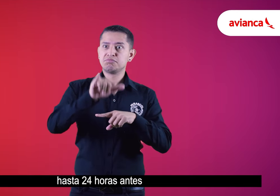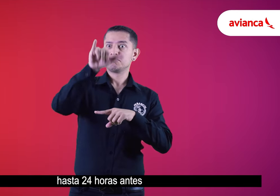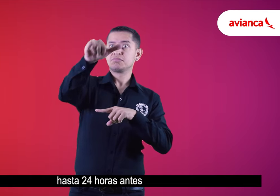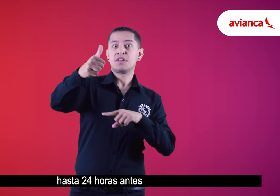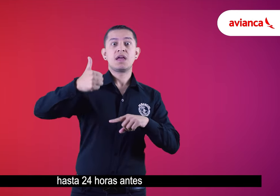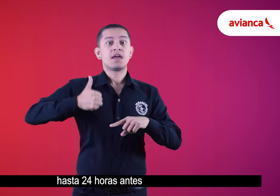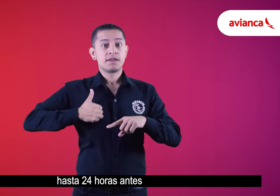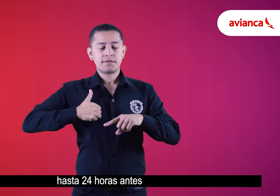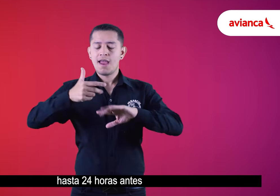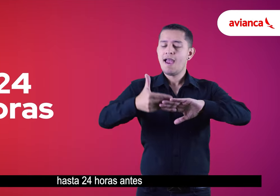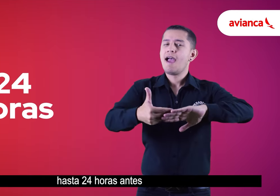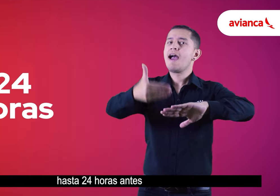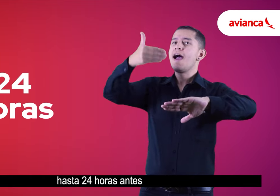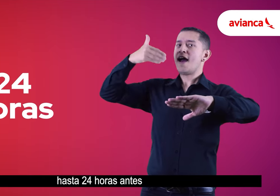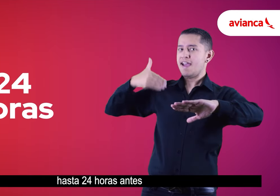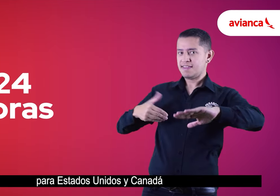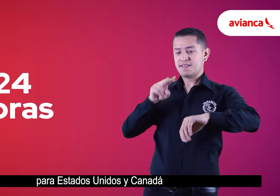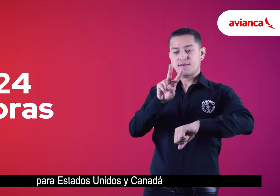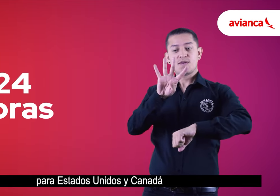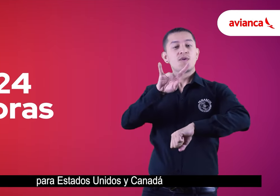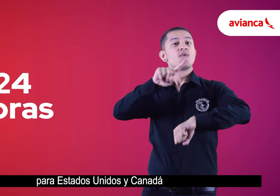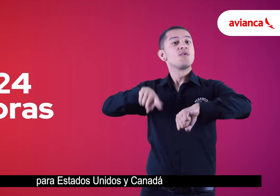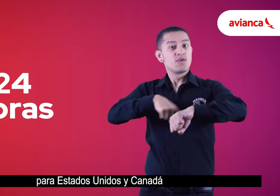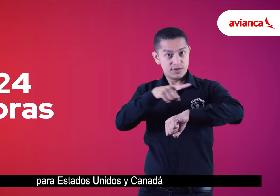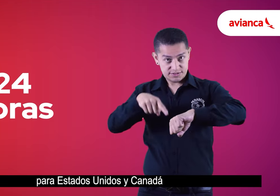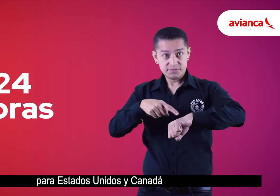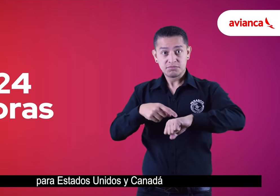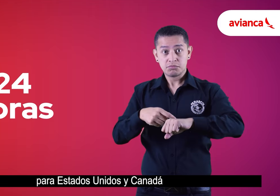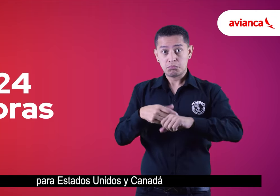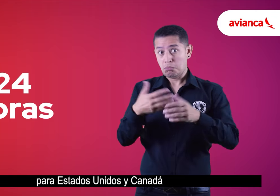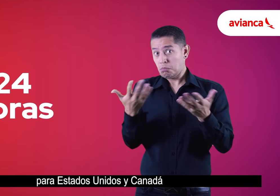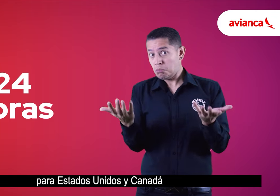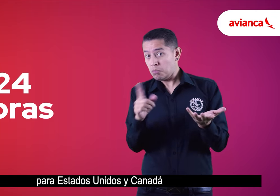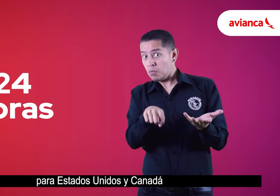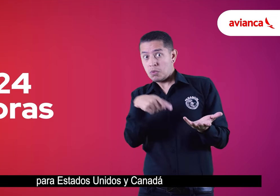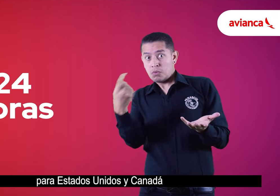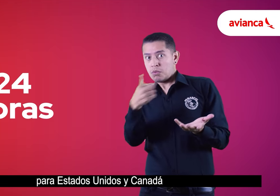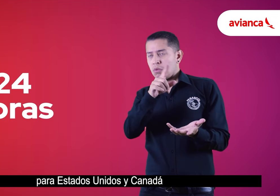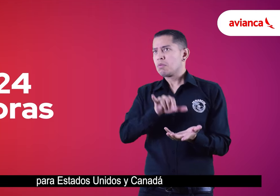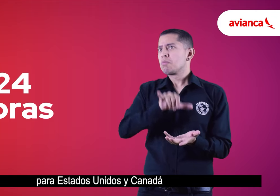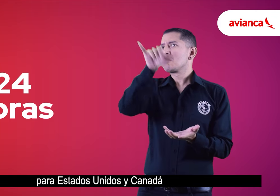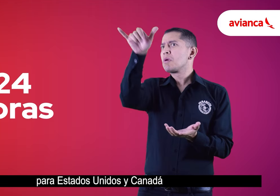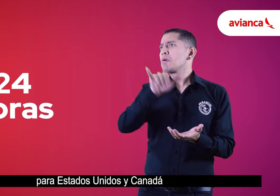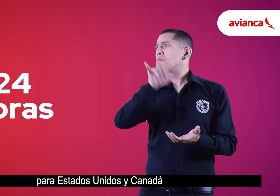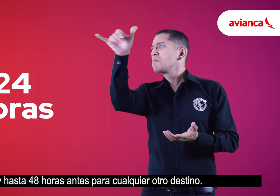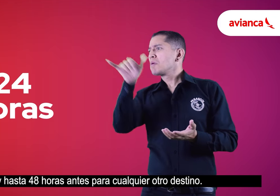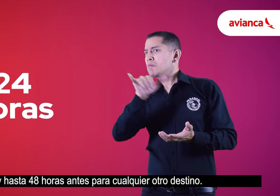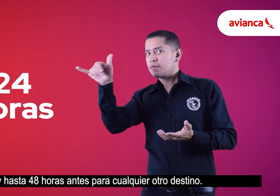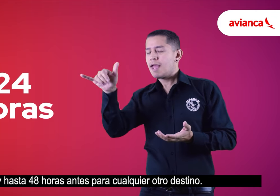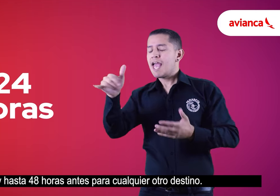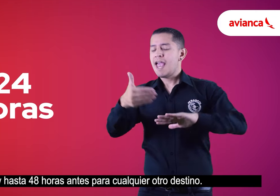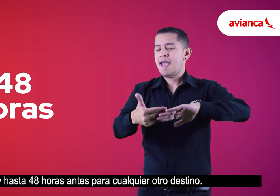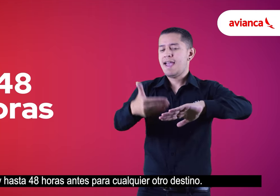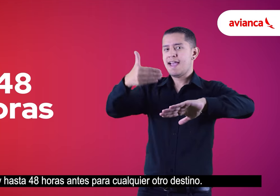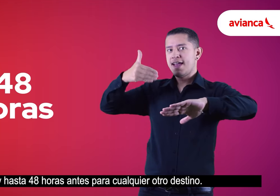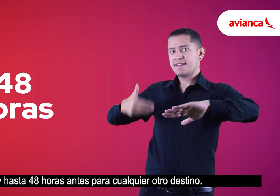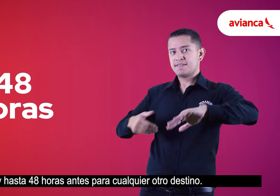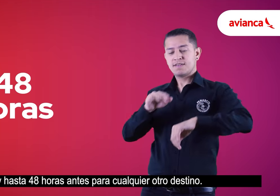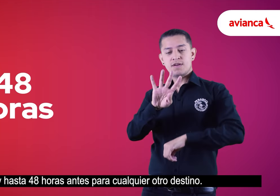Hasta 24 horas antes para Estados Unidos y Canadá. Y hasta 48 horas